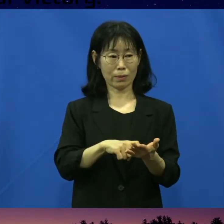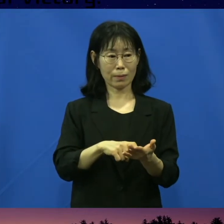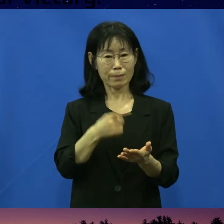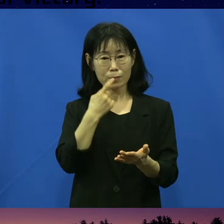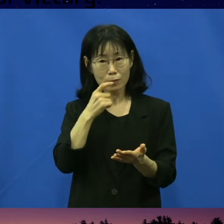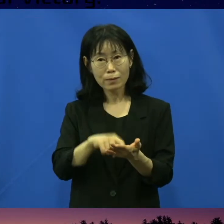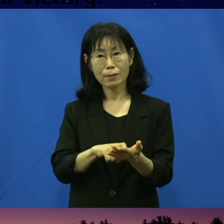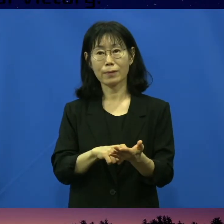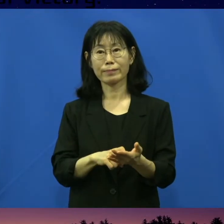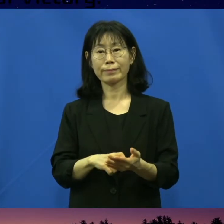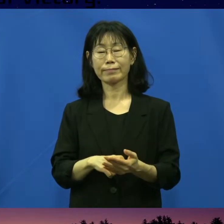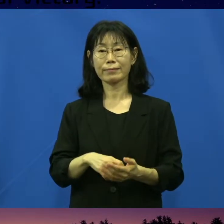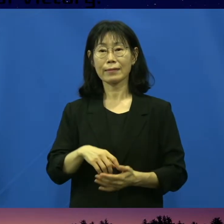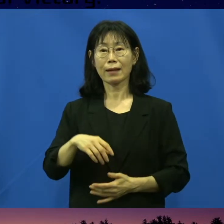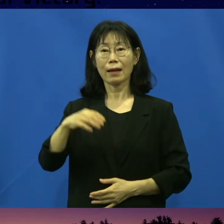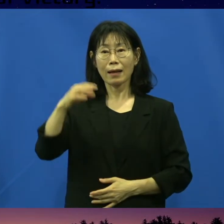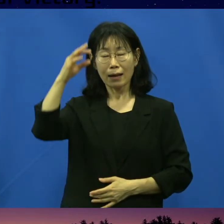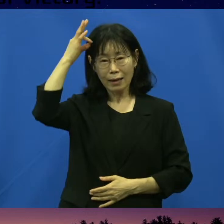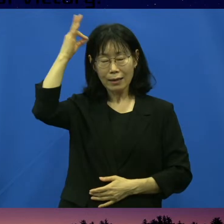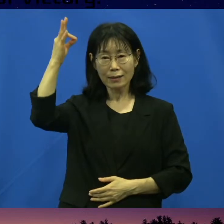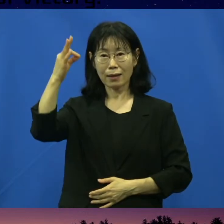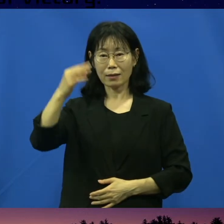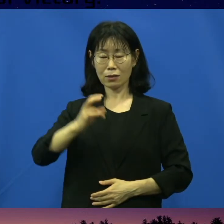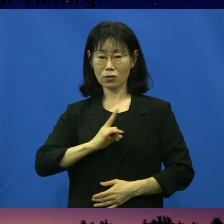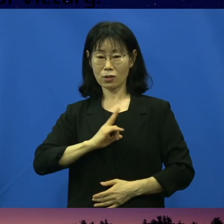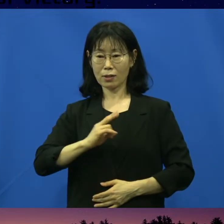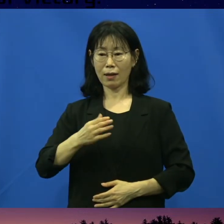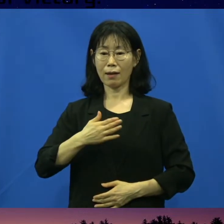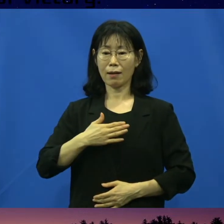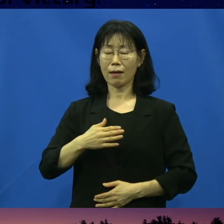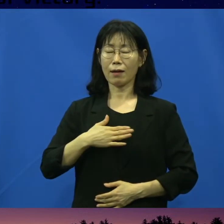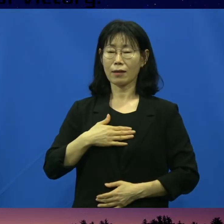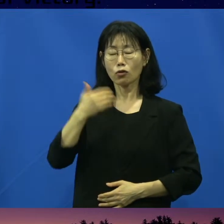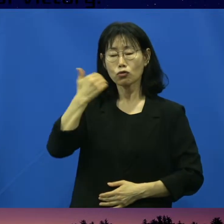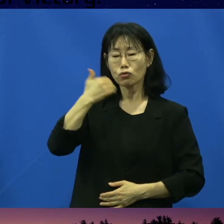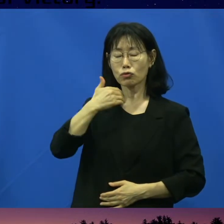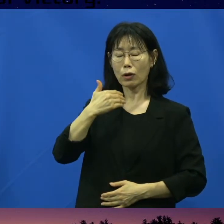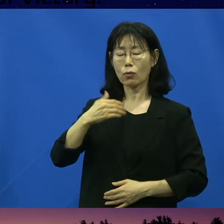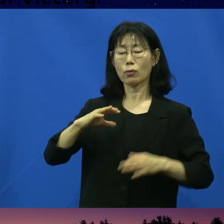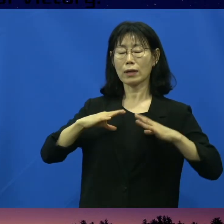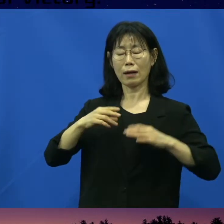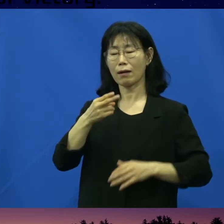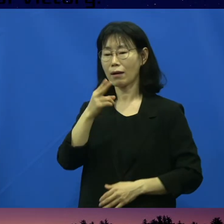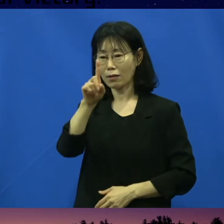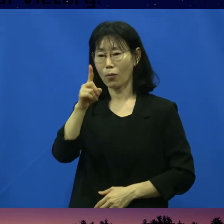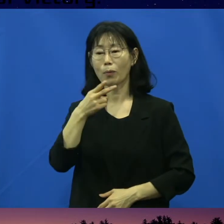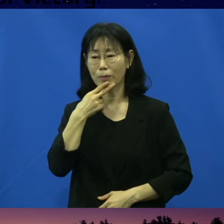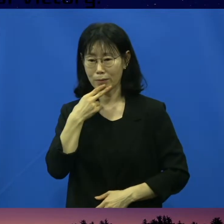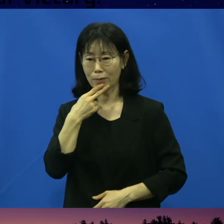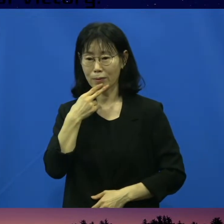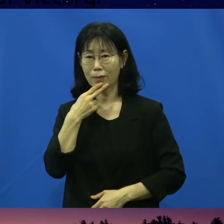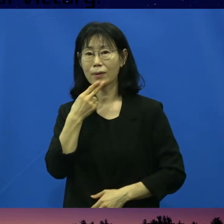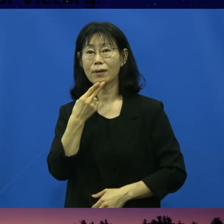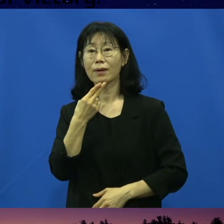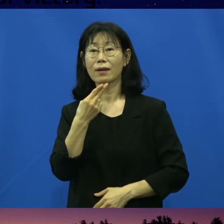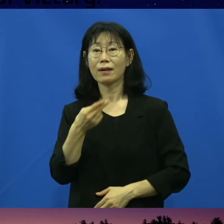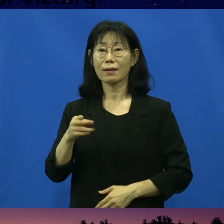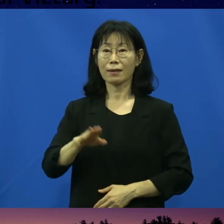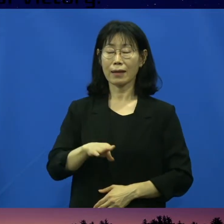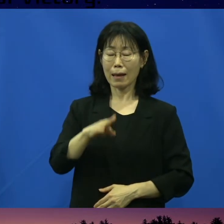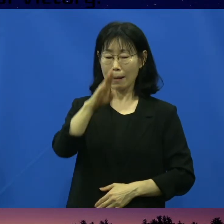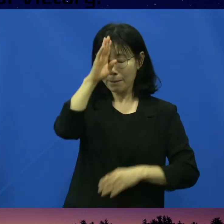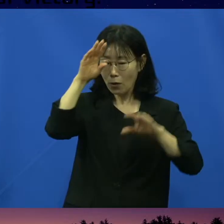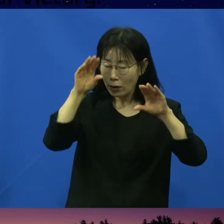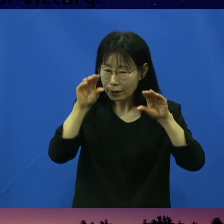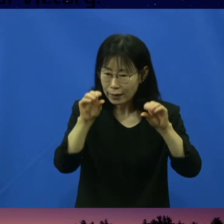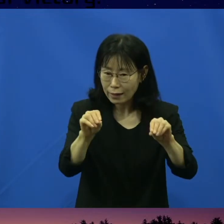여러분, 엘리사는 자신을 드러내지도 않았으면 불출연. 그러나 엘리사는 하나님의 사람임을 확실하게 보이는 장면. 낫게 하는 것은